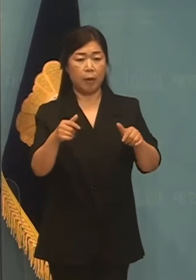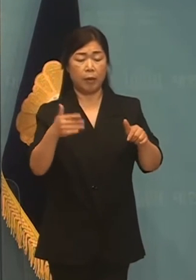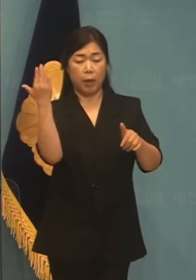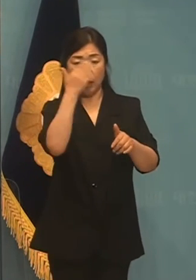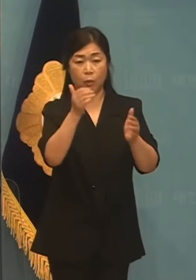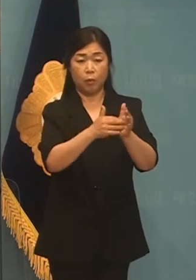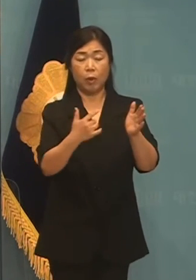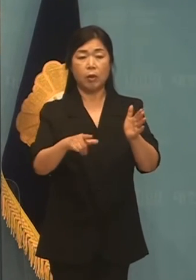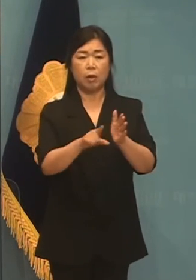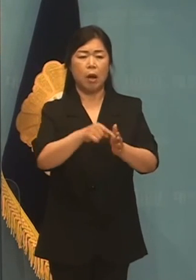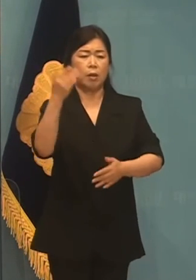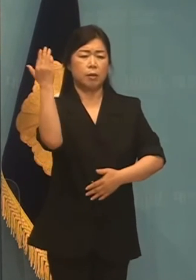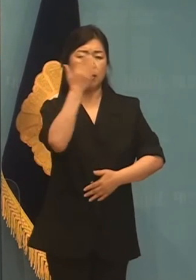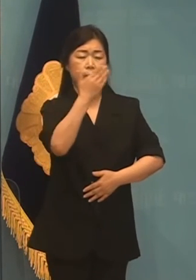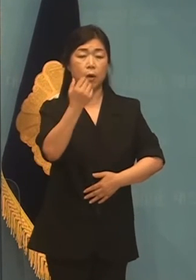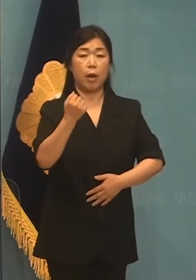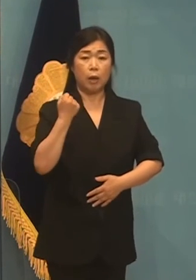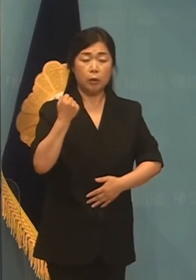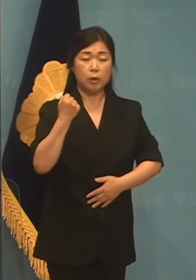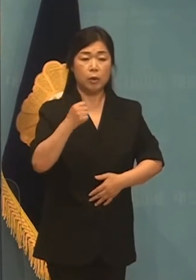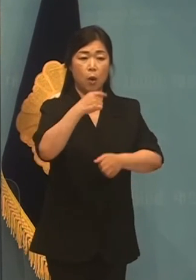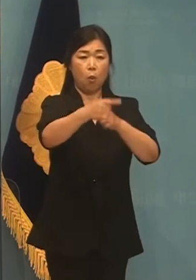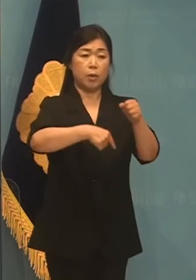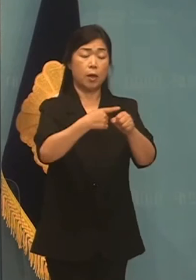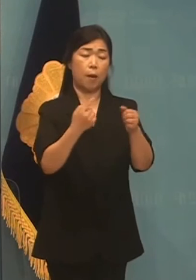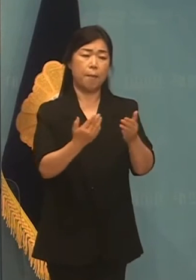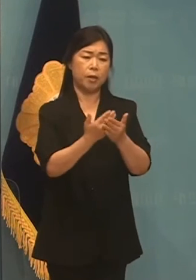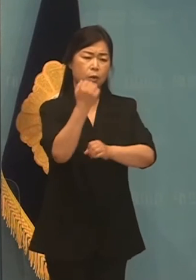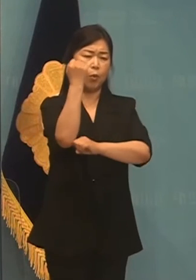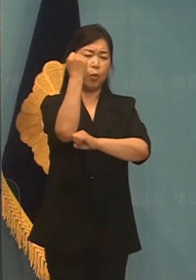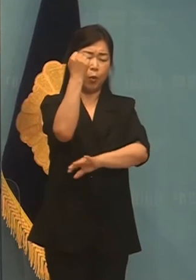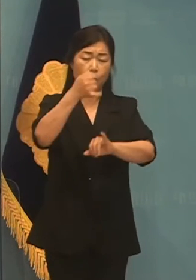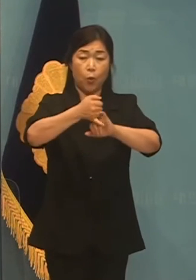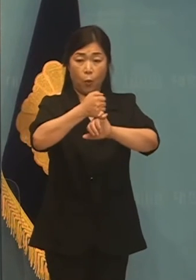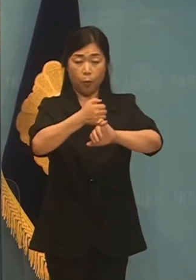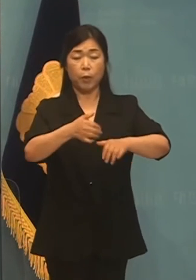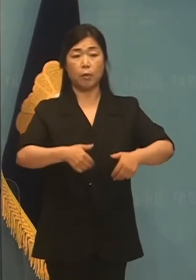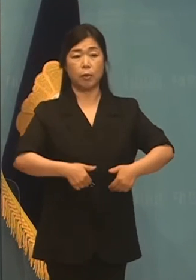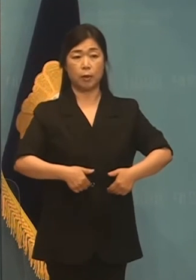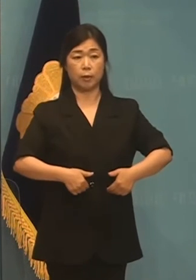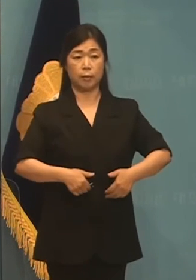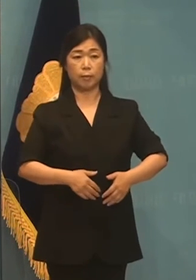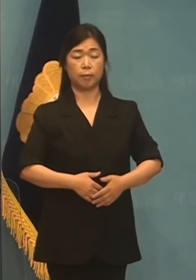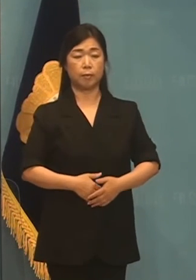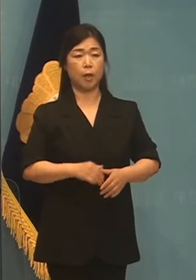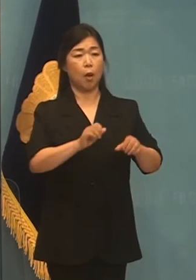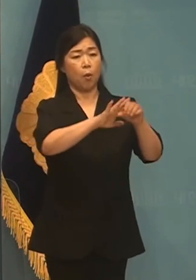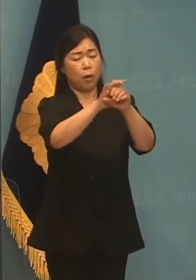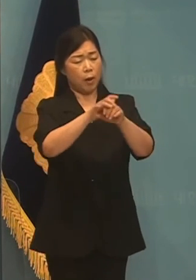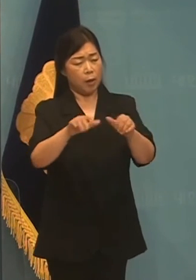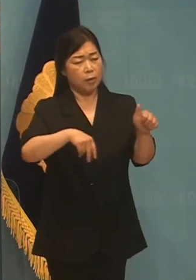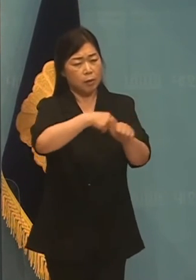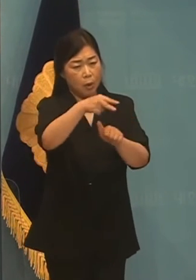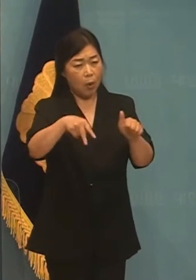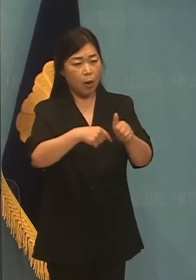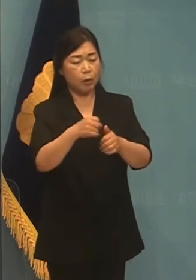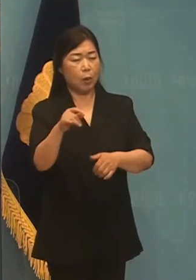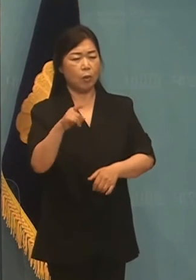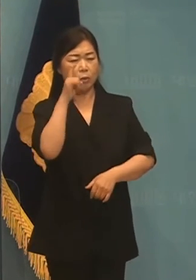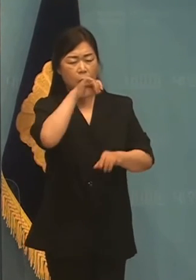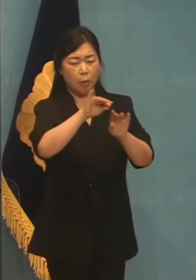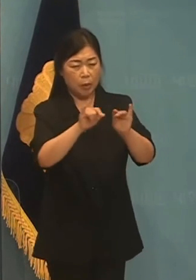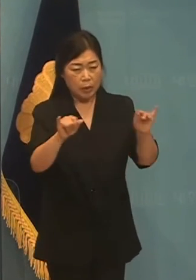위해서도 청정에너지인 원자력 발전이 꼭 필요합니다. 코로나 팬데믹이나